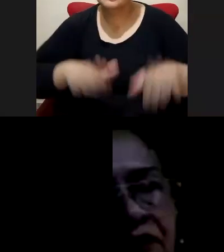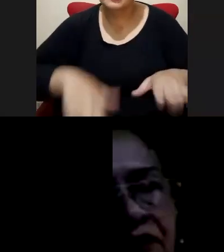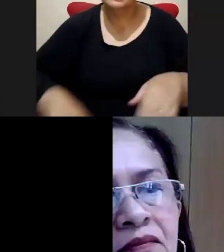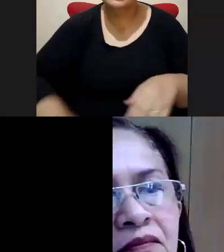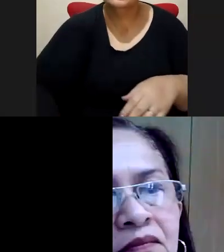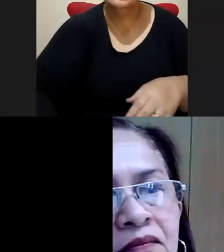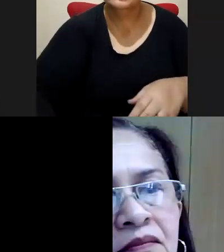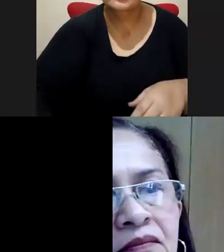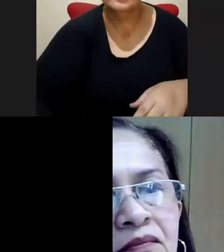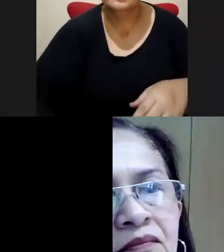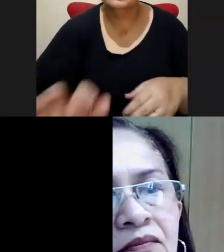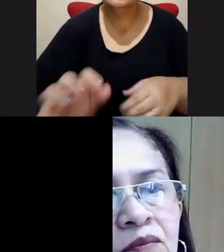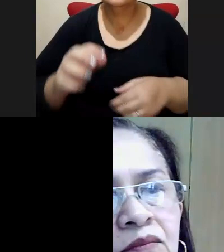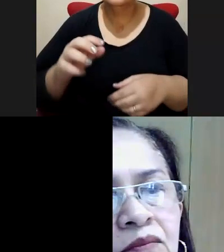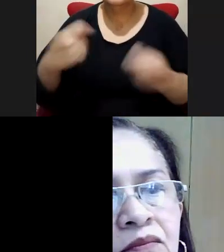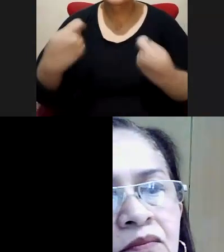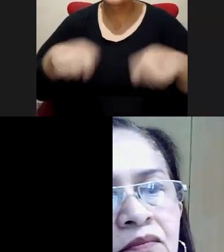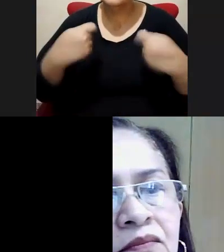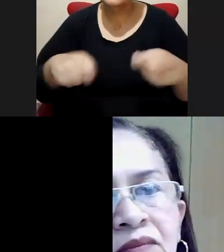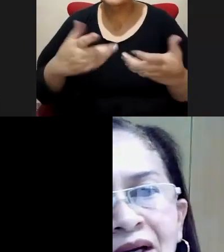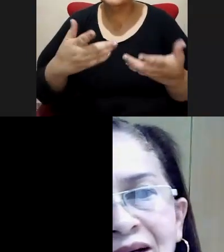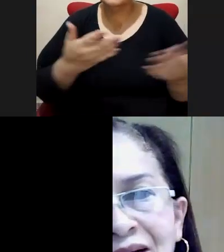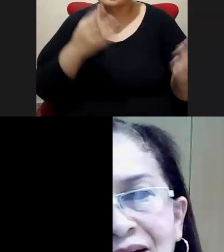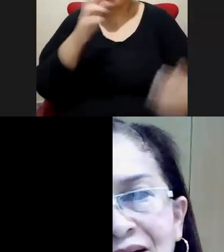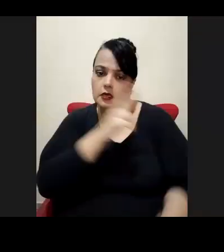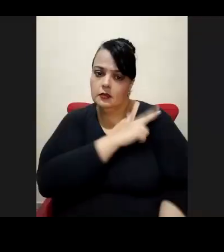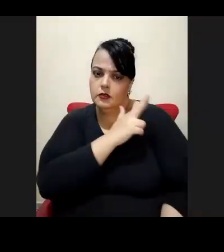será necessário que o adulto responsável